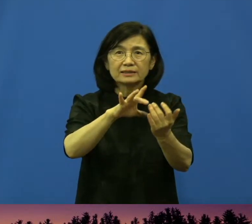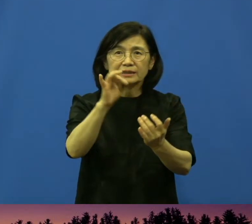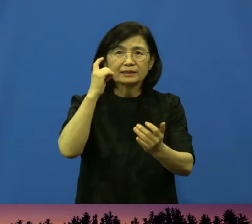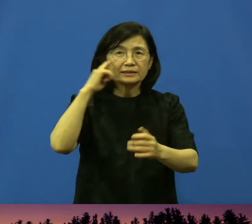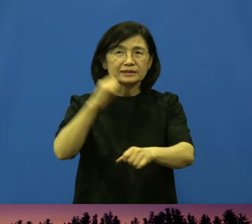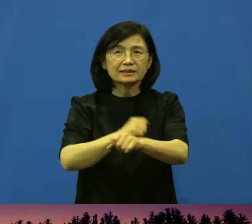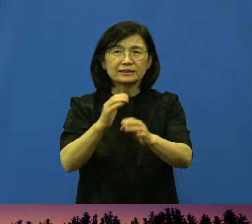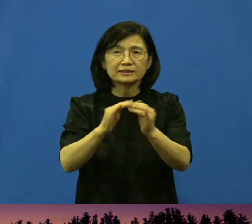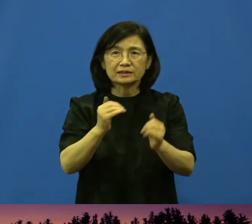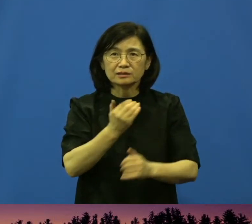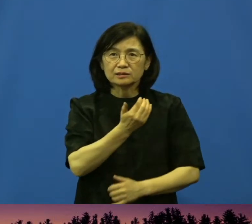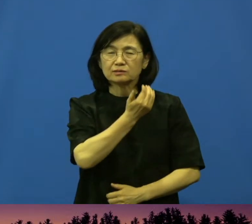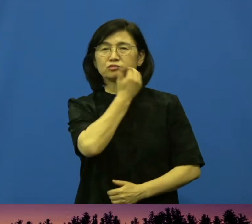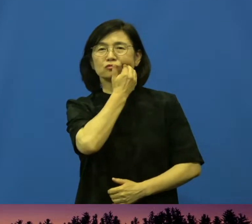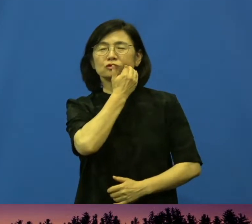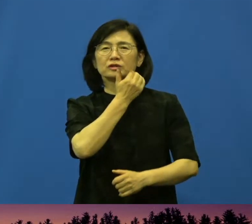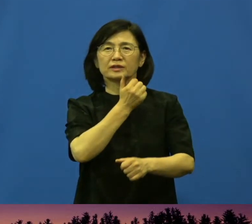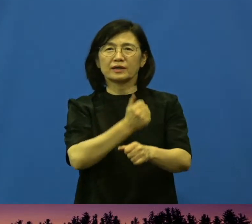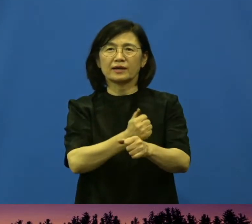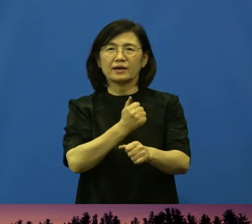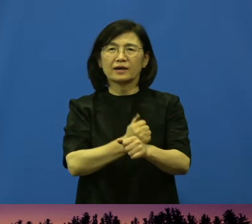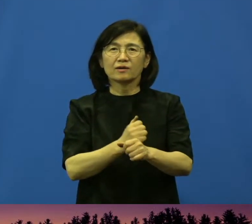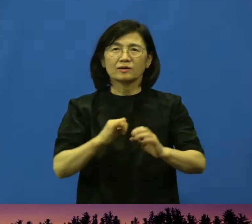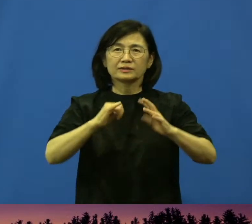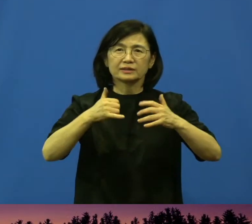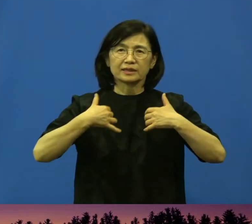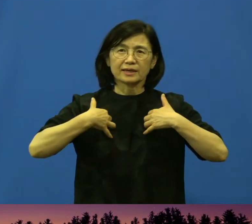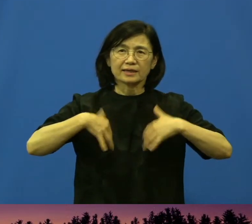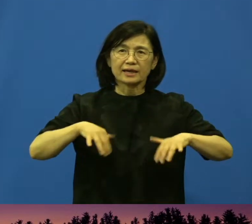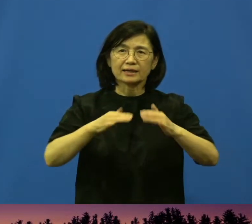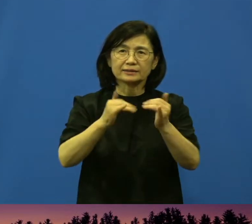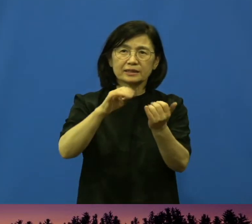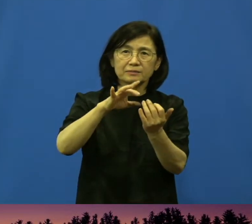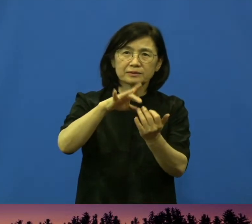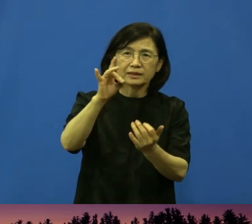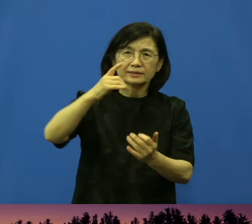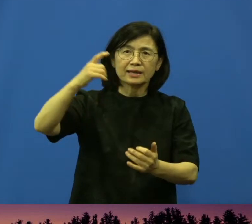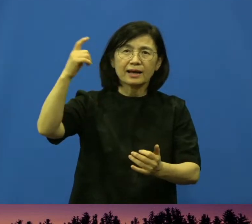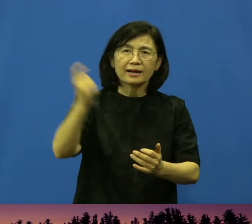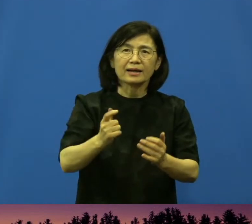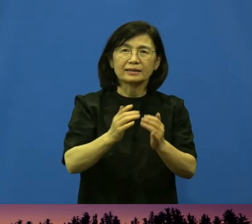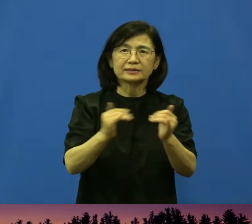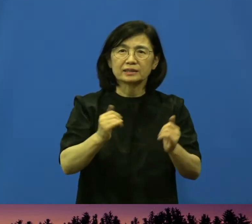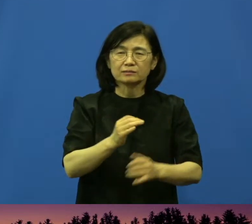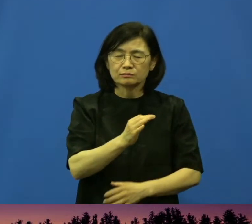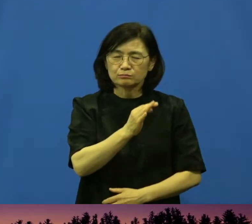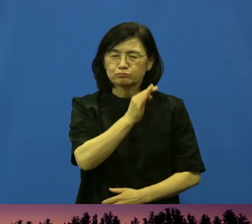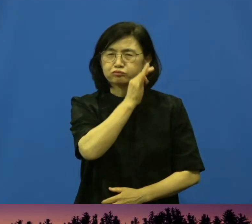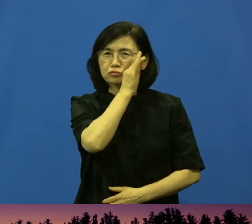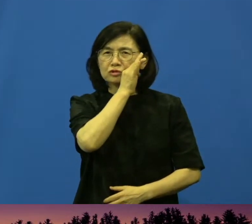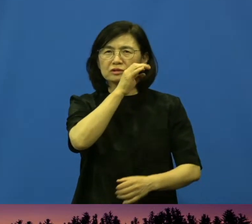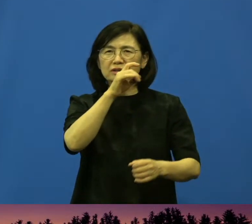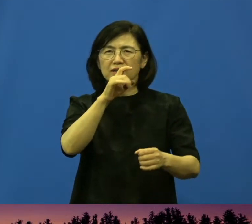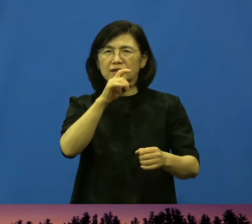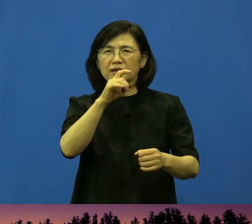부끄럽게 하려 하시고 세상의 약한 것들을 택하사 강한 것들을 부끄럽게 하려 하시며